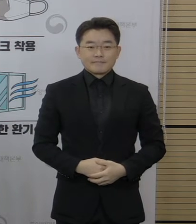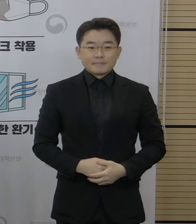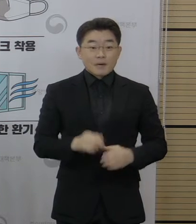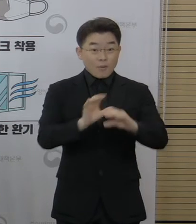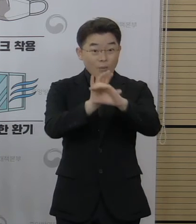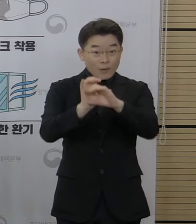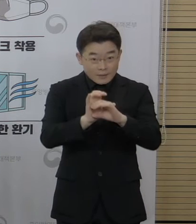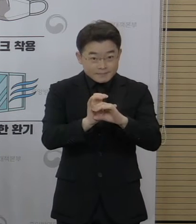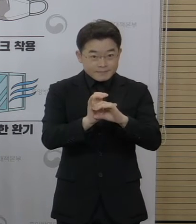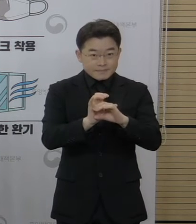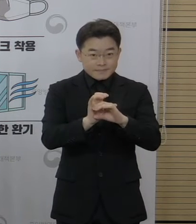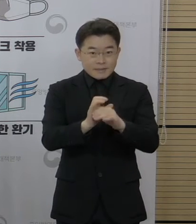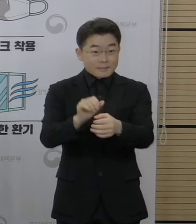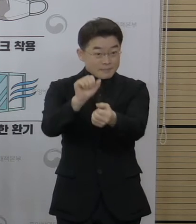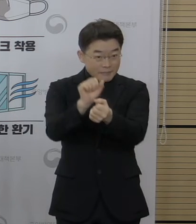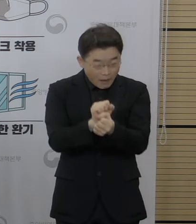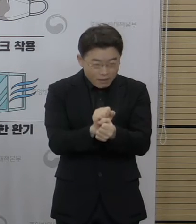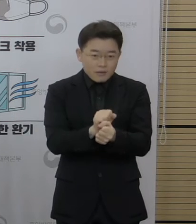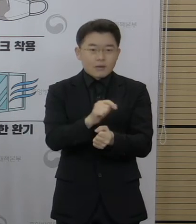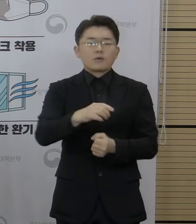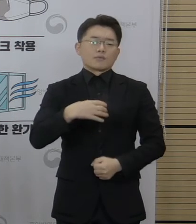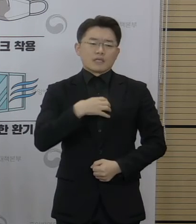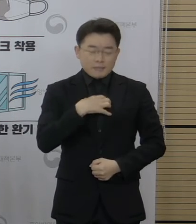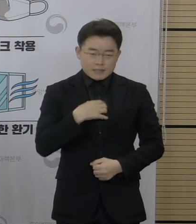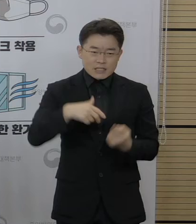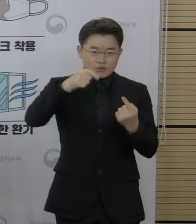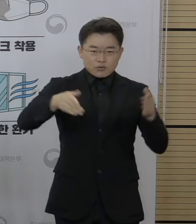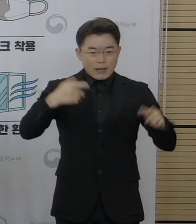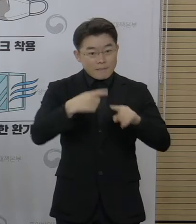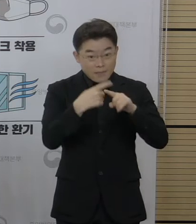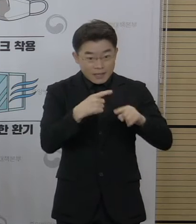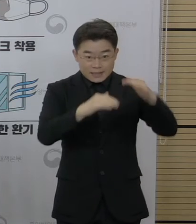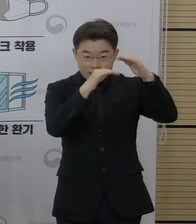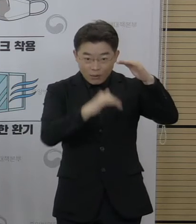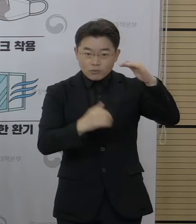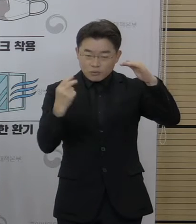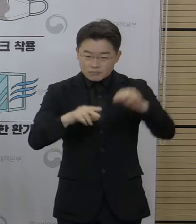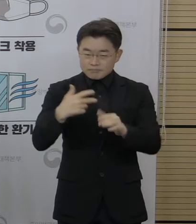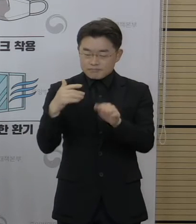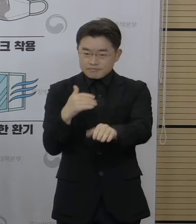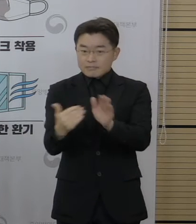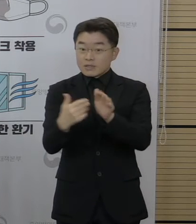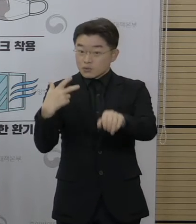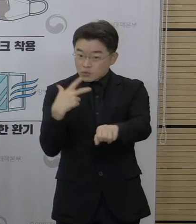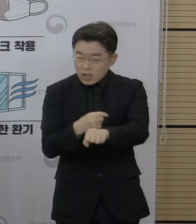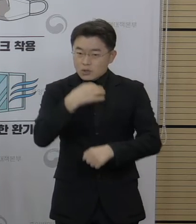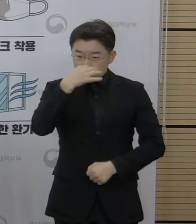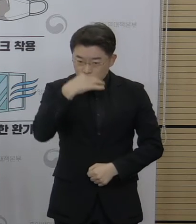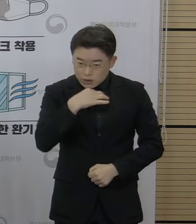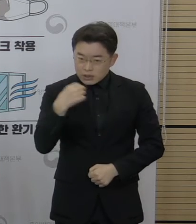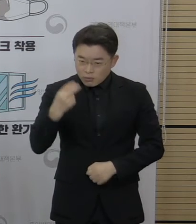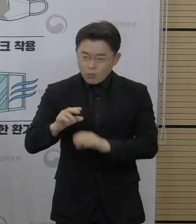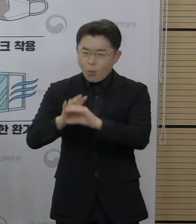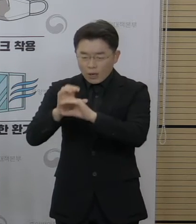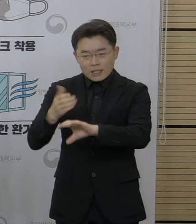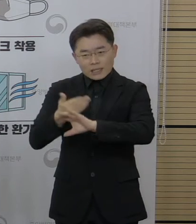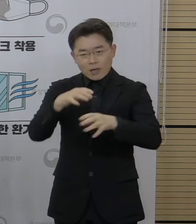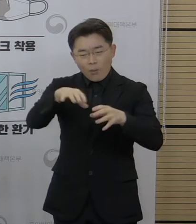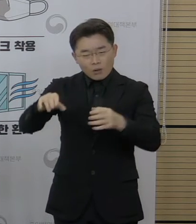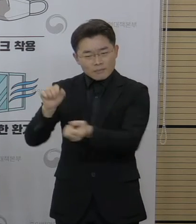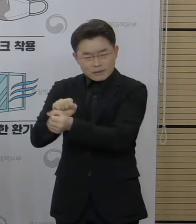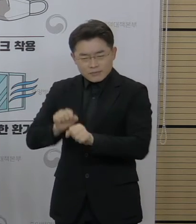코로나 1 9주간 위험도 평가 결과 그리고 예방접종의 효과 그리고 코로나 일고의 국외 발생 동양의 대해서